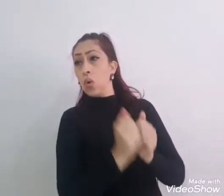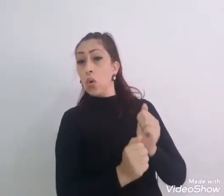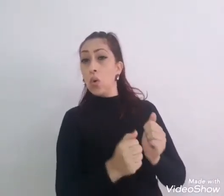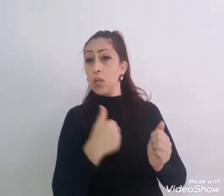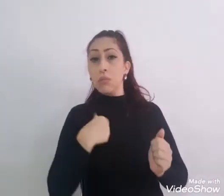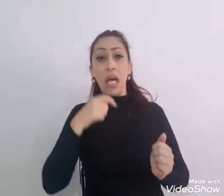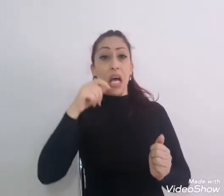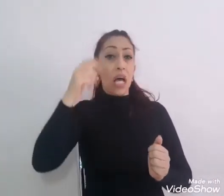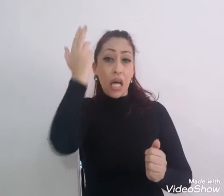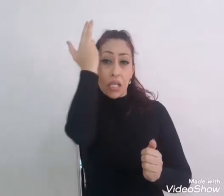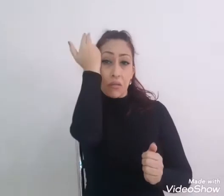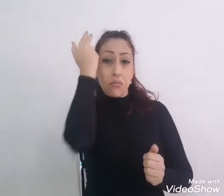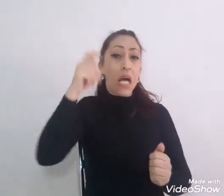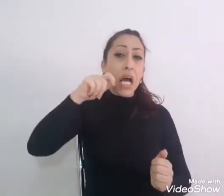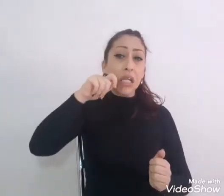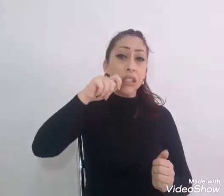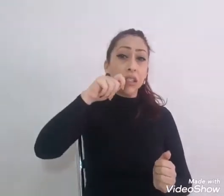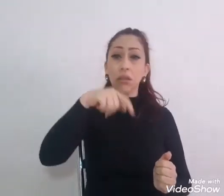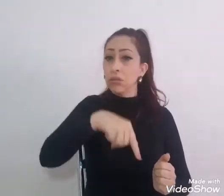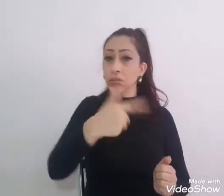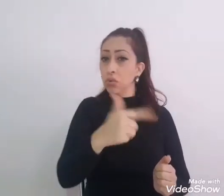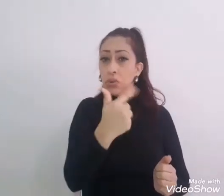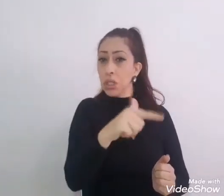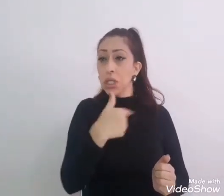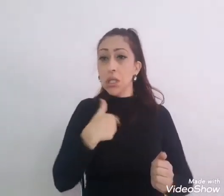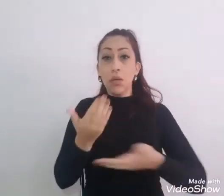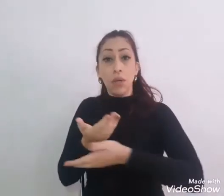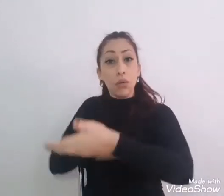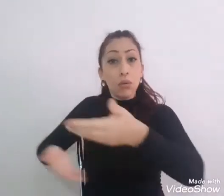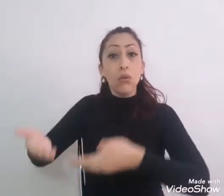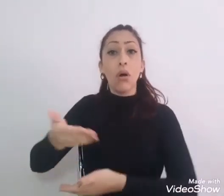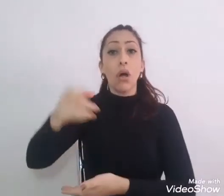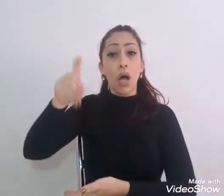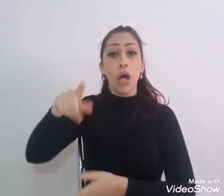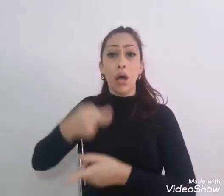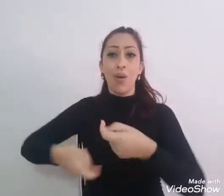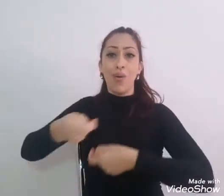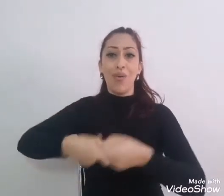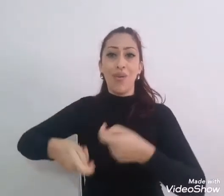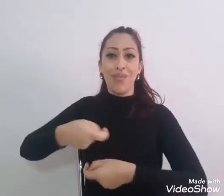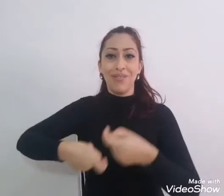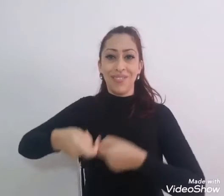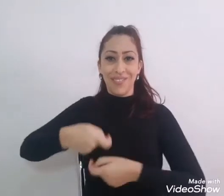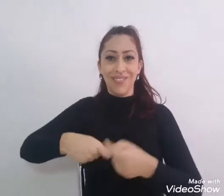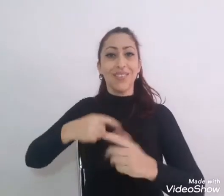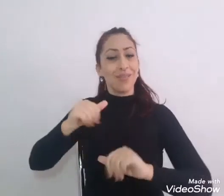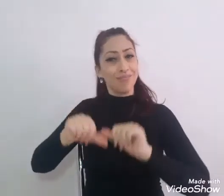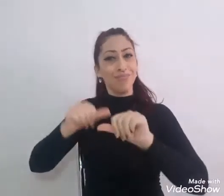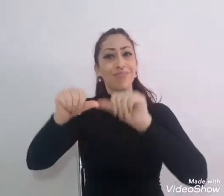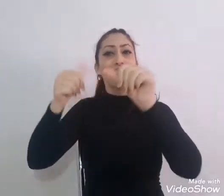arroz. Então, isso está na base do comércio, né? E advém com o desenvolvimento da agricultura. Por isso que a gente chama